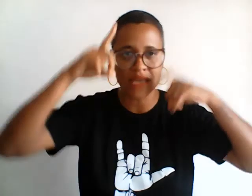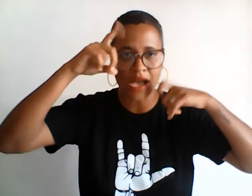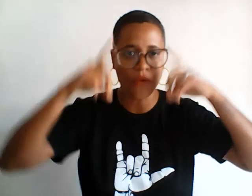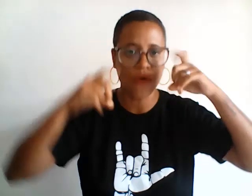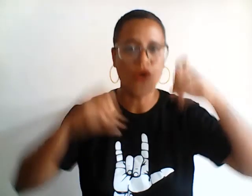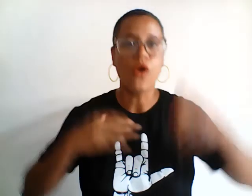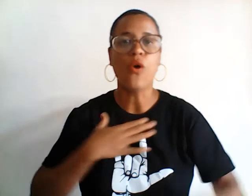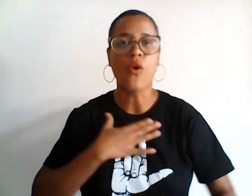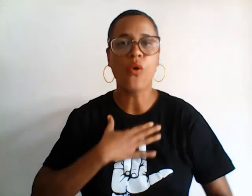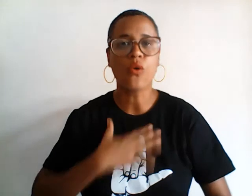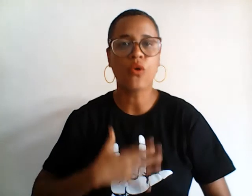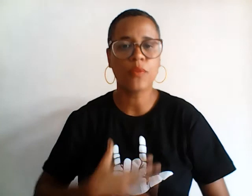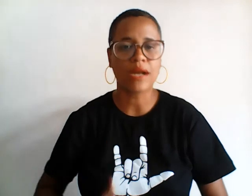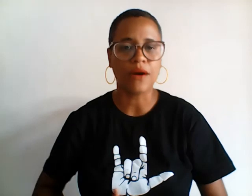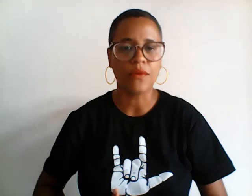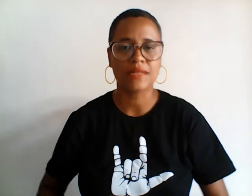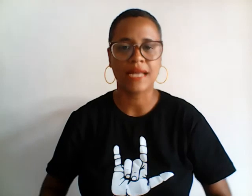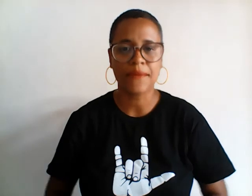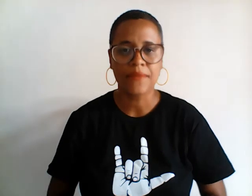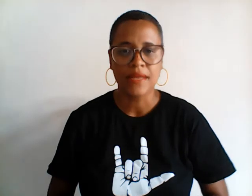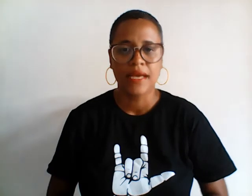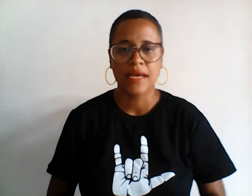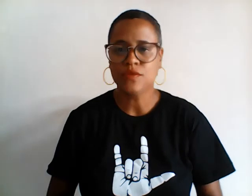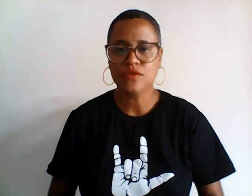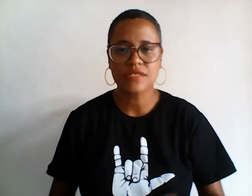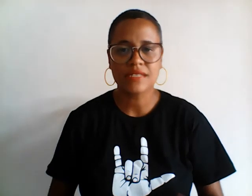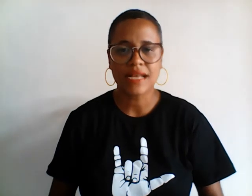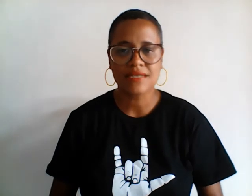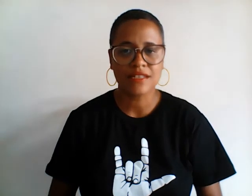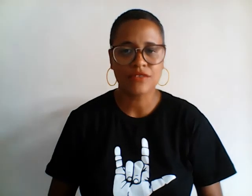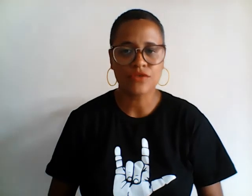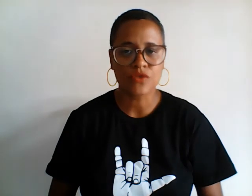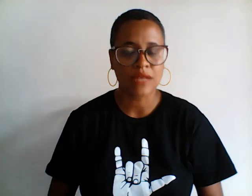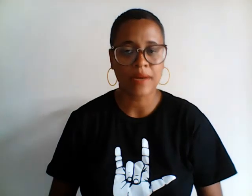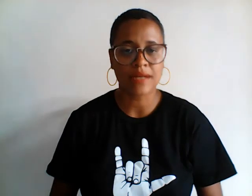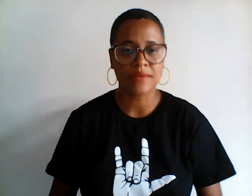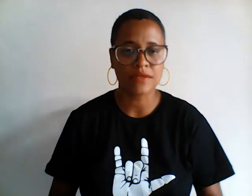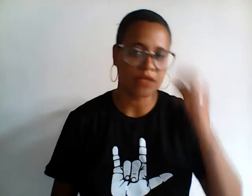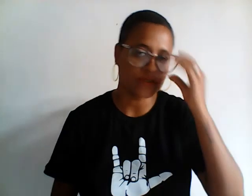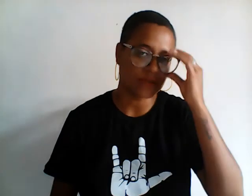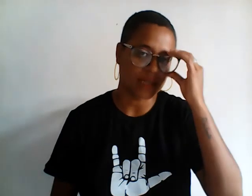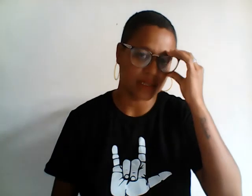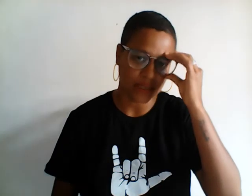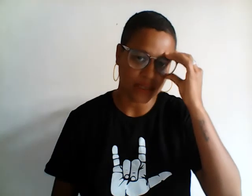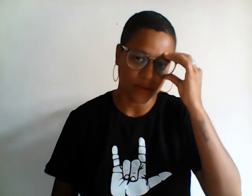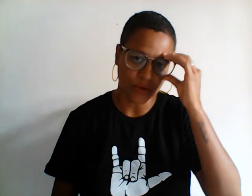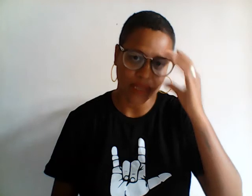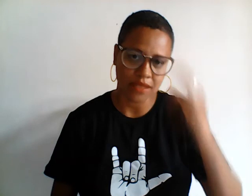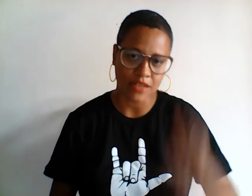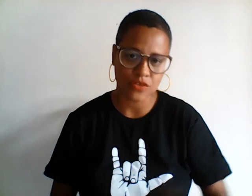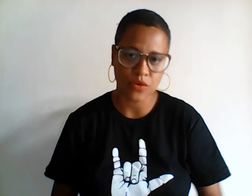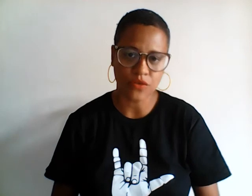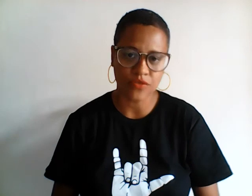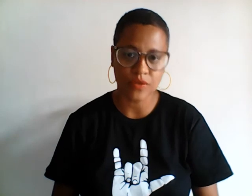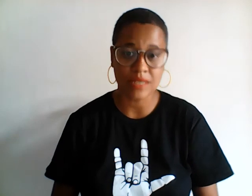facial ou corporal, tá? Muitos sinais, além dos 4 parâmetros mencionados anteriormente, em sua configuração,